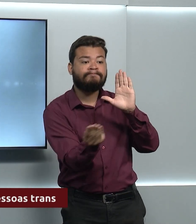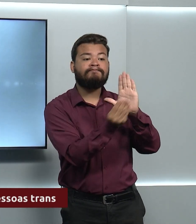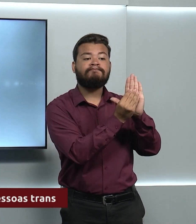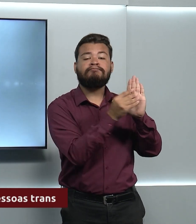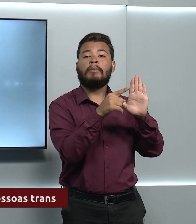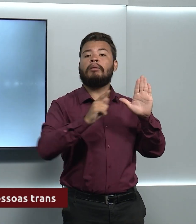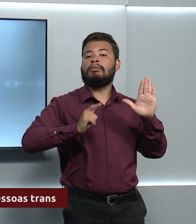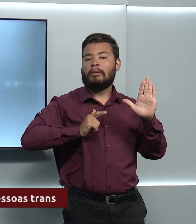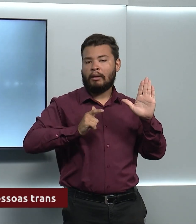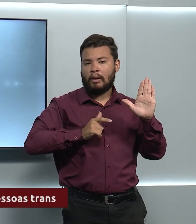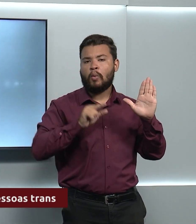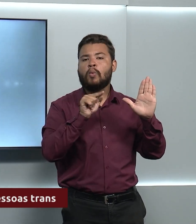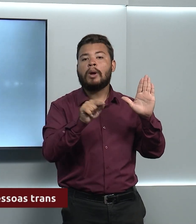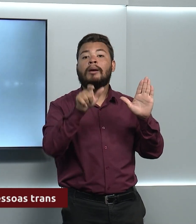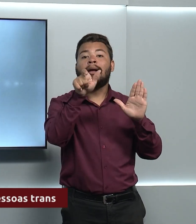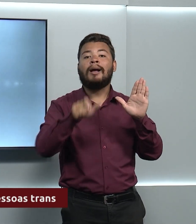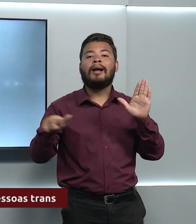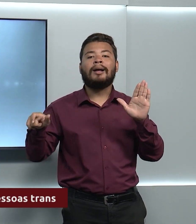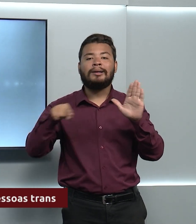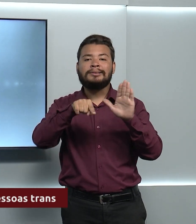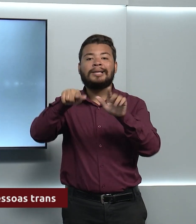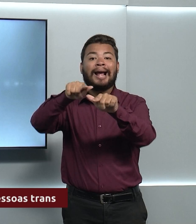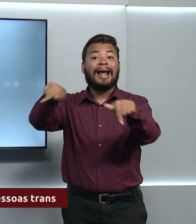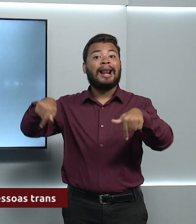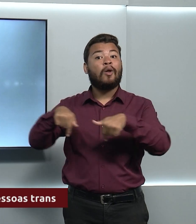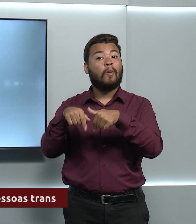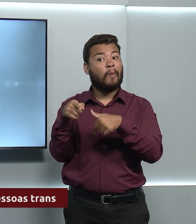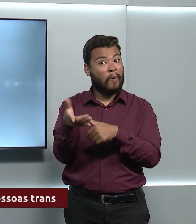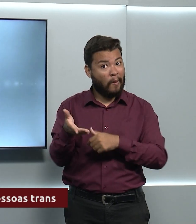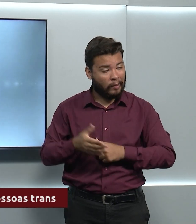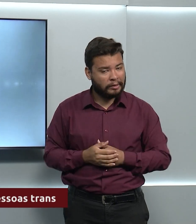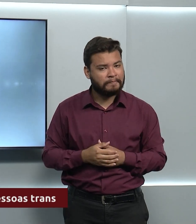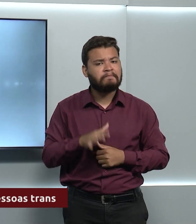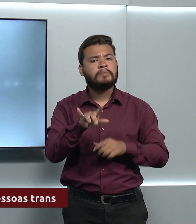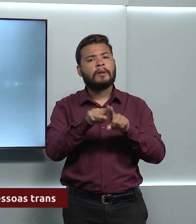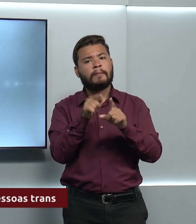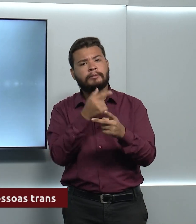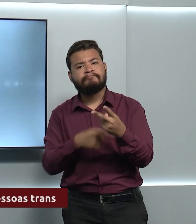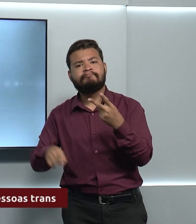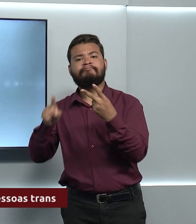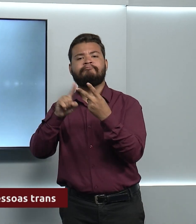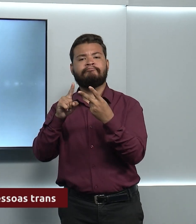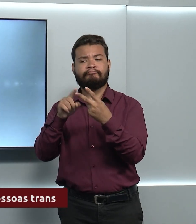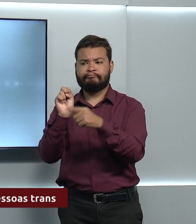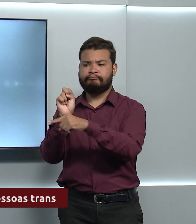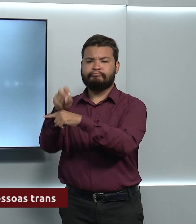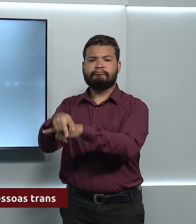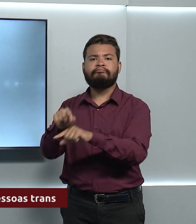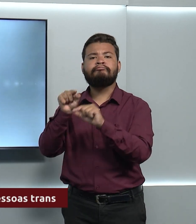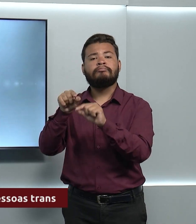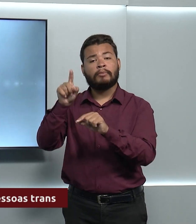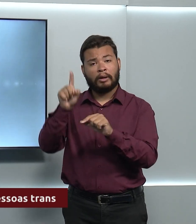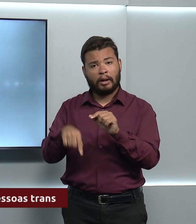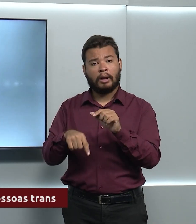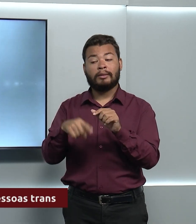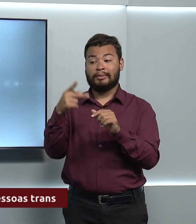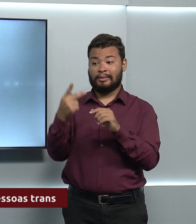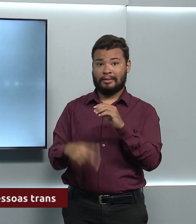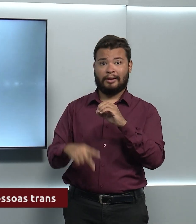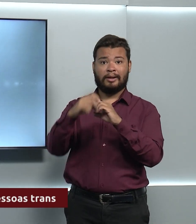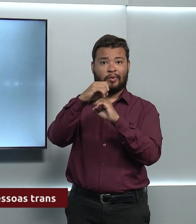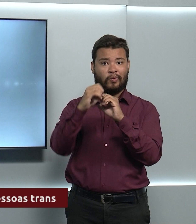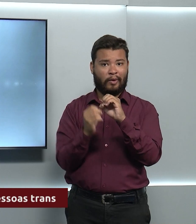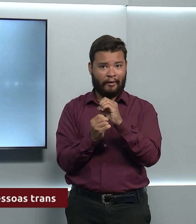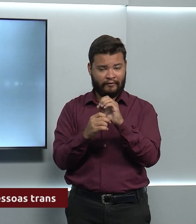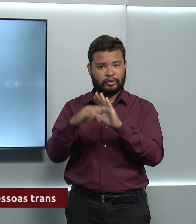relação aos quilombolas. Uma outra forma de ingresso é fazendo a opção pelo programa próprio da